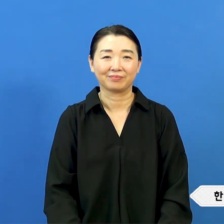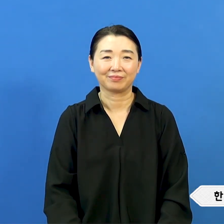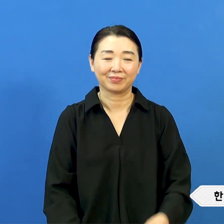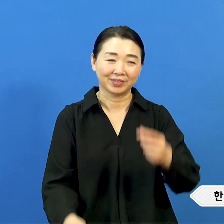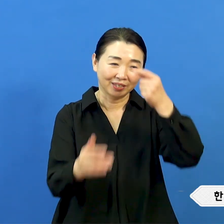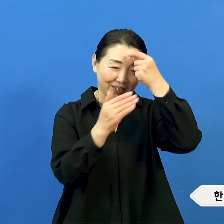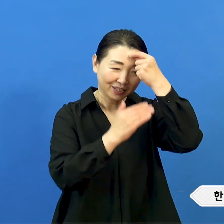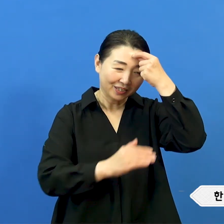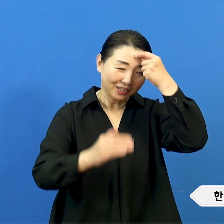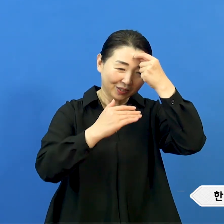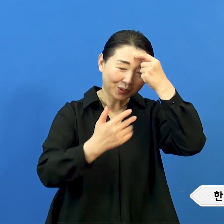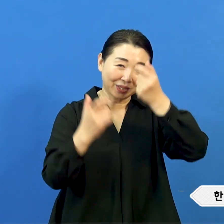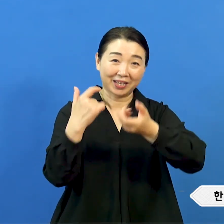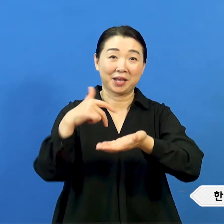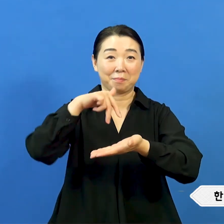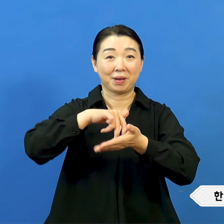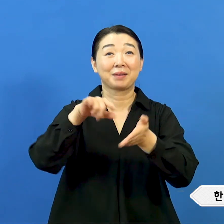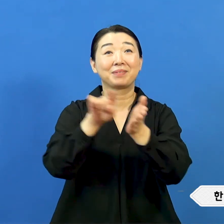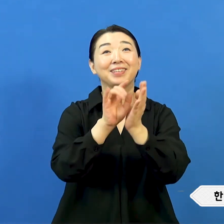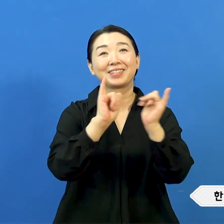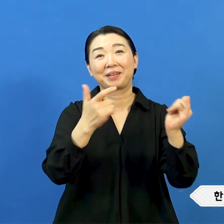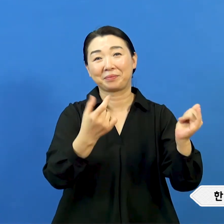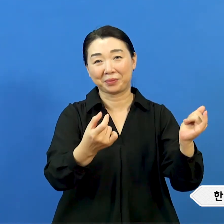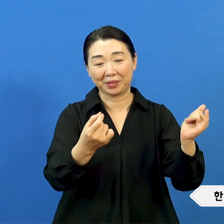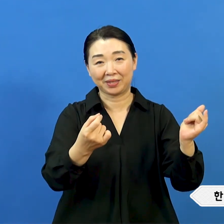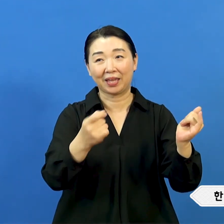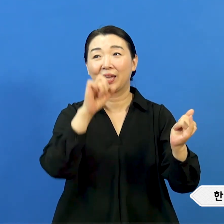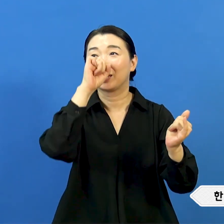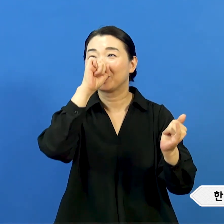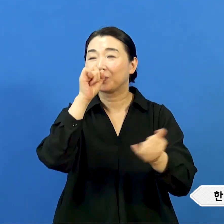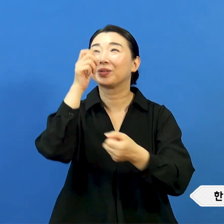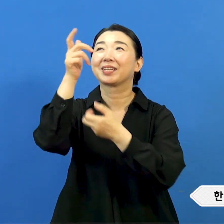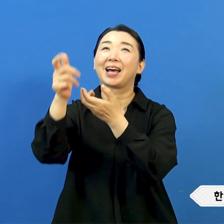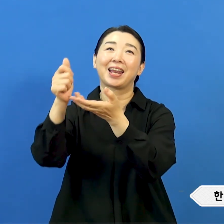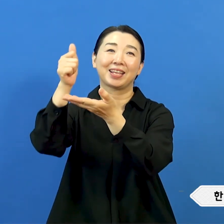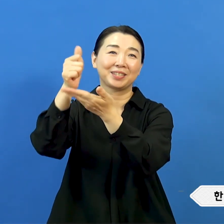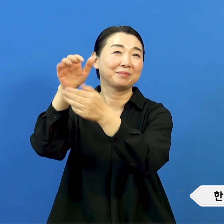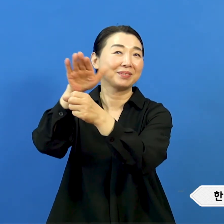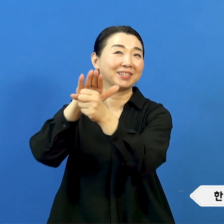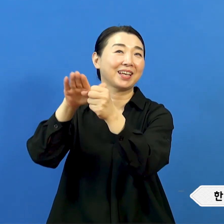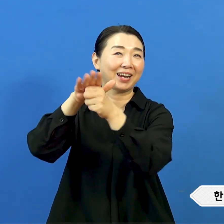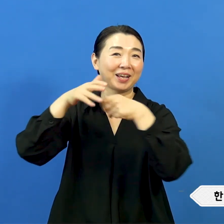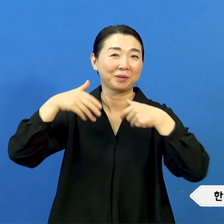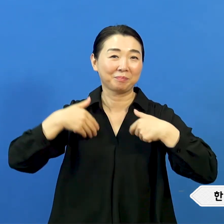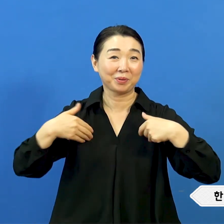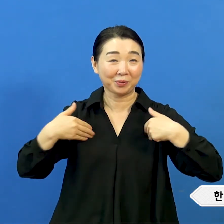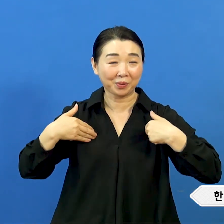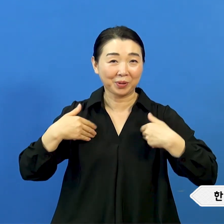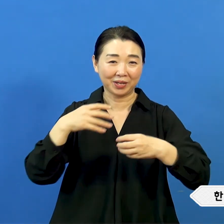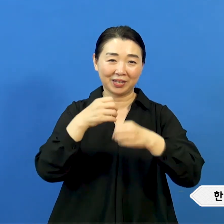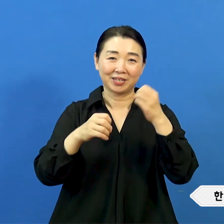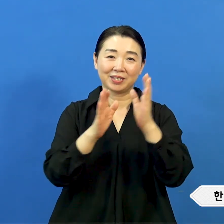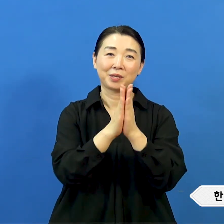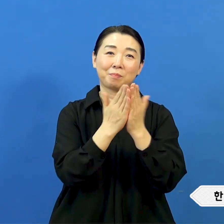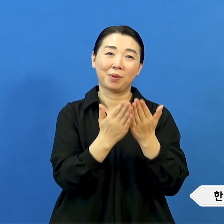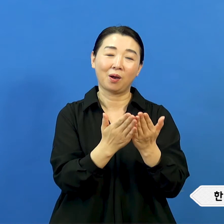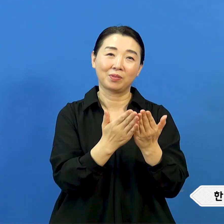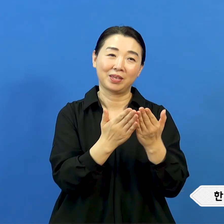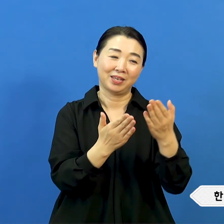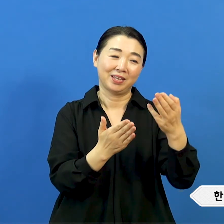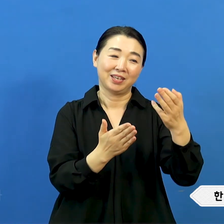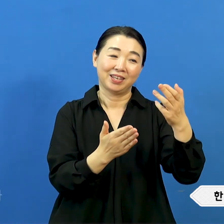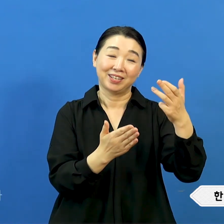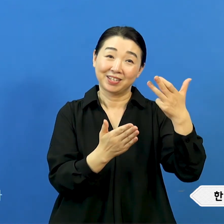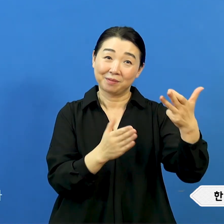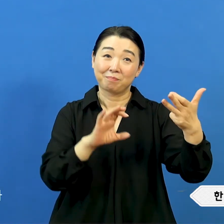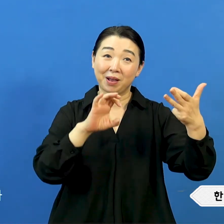성도의 견인을 믿는 사람은 그렇습니다. 좋으신 하나님을 사랑합니다. 시편 18편 1절에도